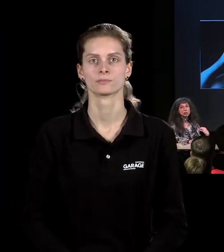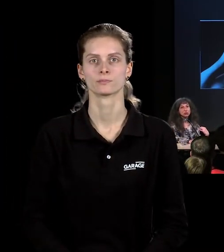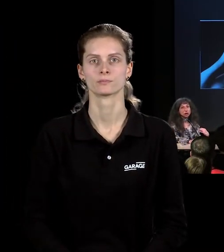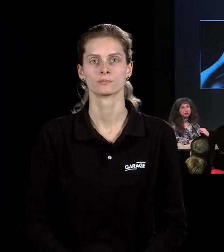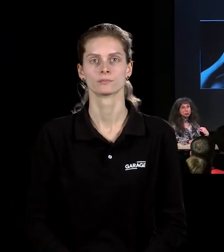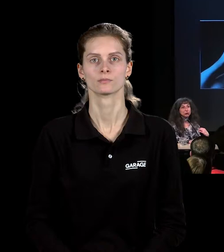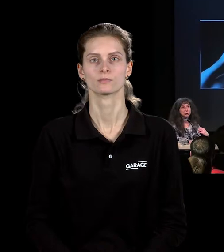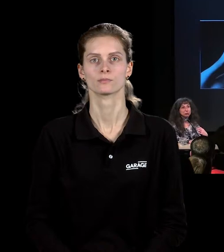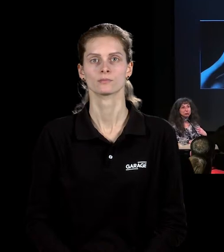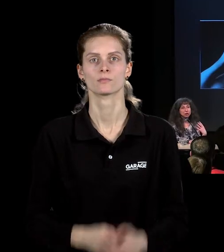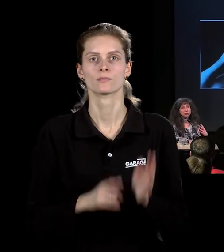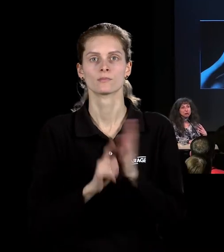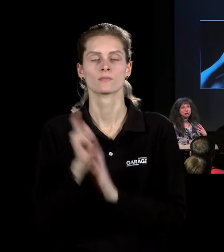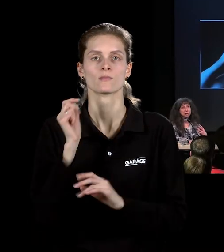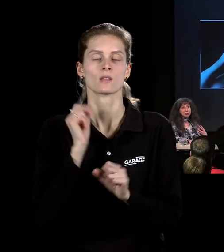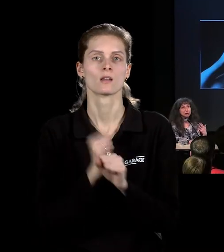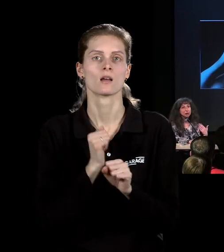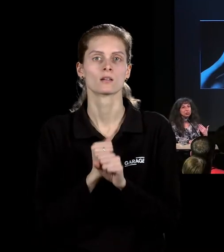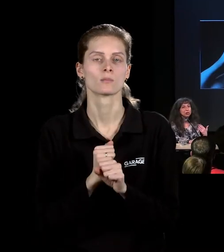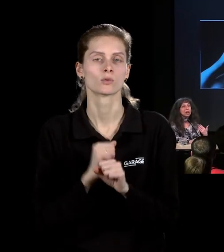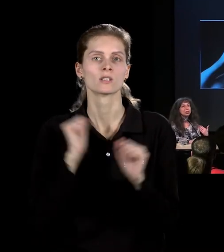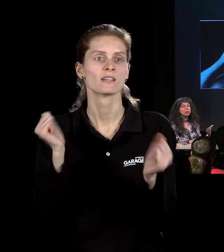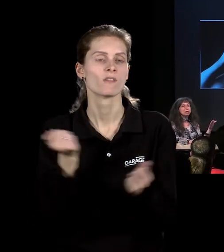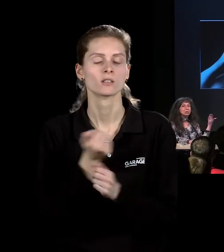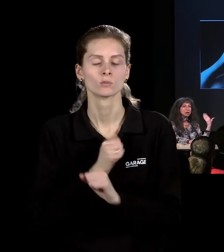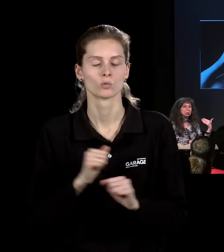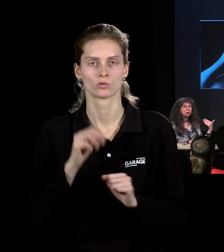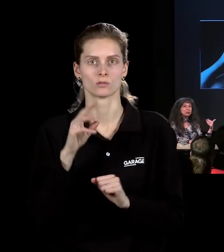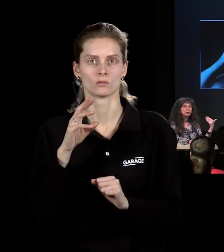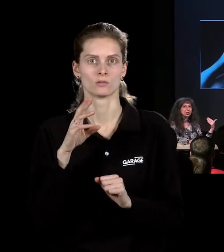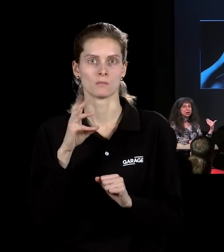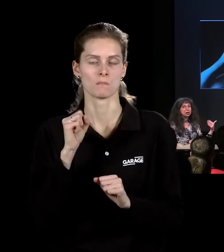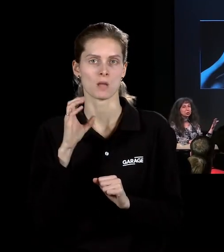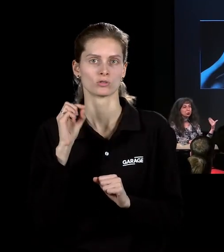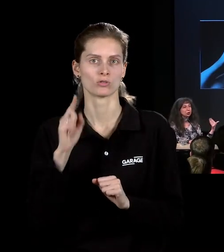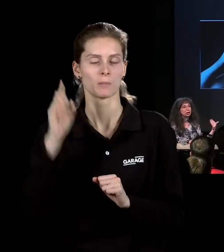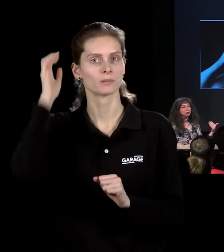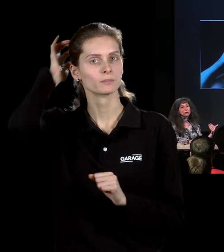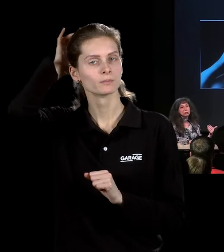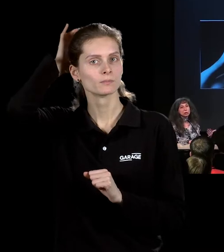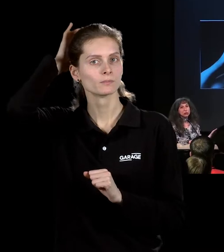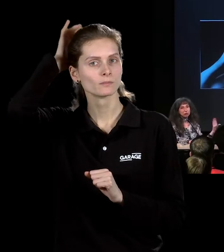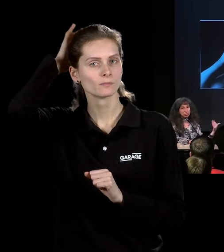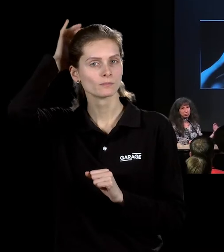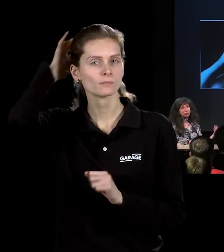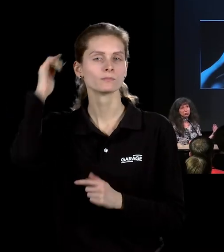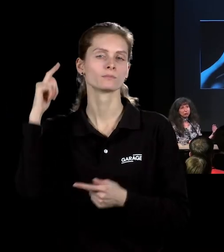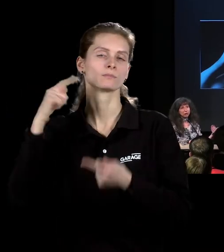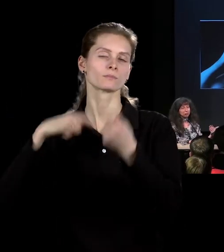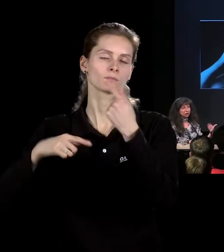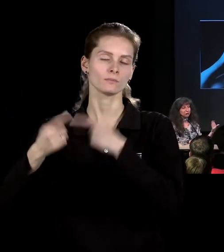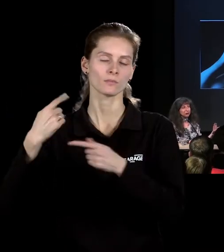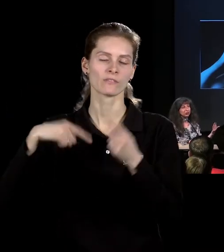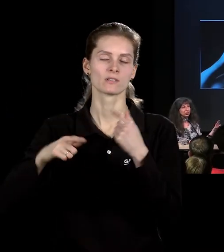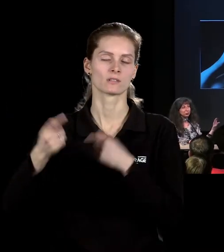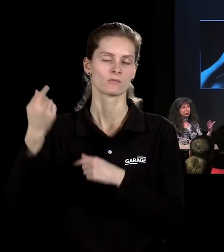ну, как бы начинает работать с этими невероятными масштабами, но работать, возвращаясь тоже к одному из самых первых